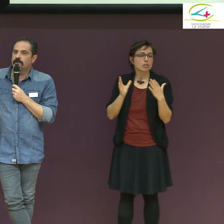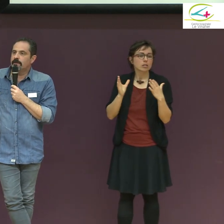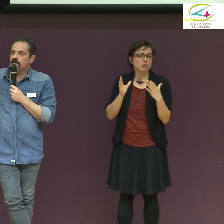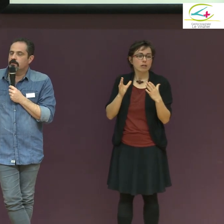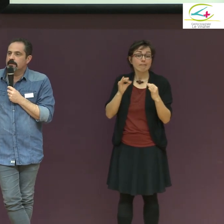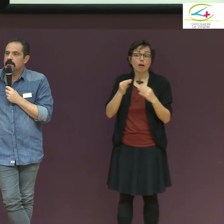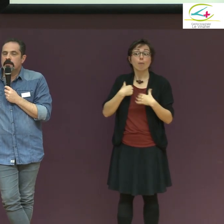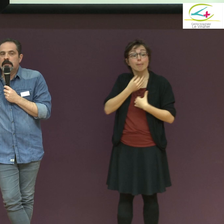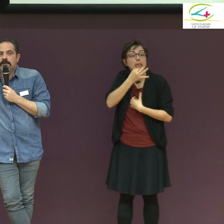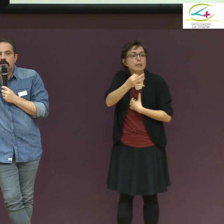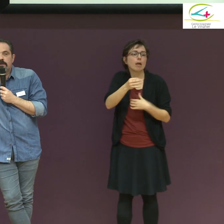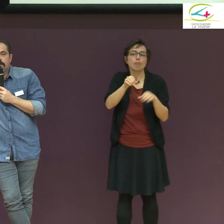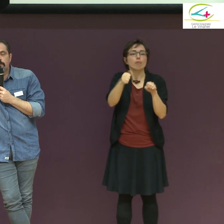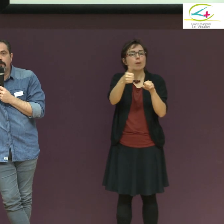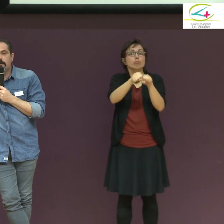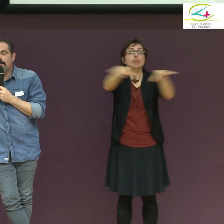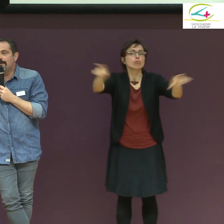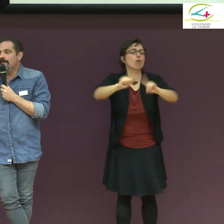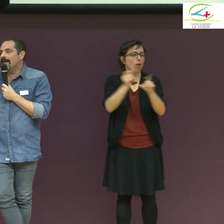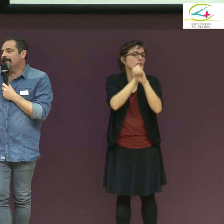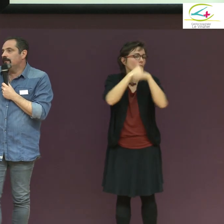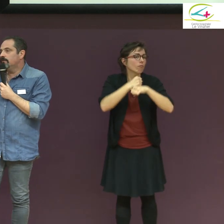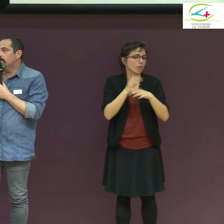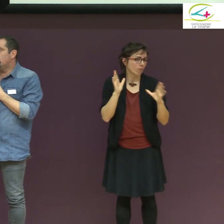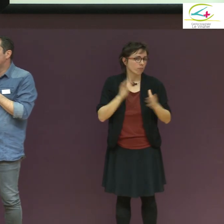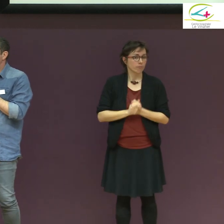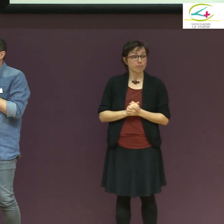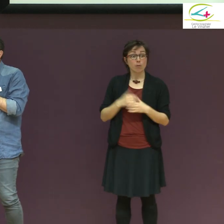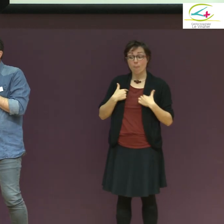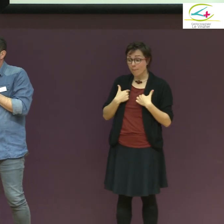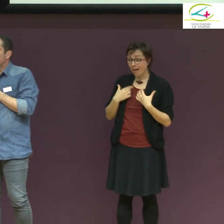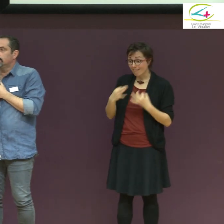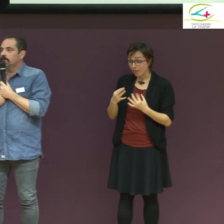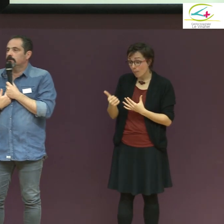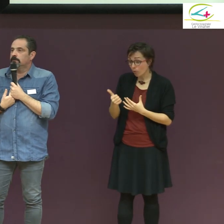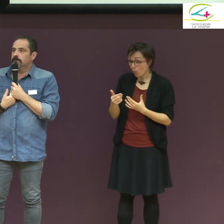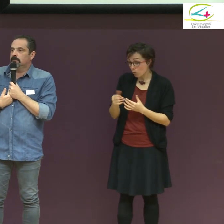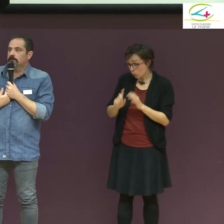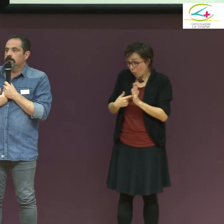ne diffusez pas ce que je vais dire, c'est que je leur dis, écoutez, moi, la liberté que vous donnez à l'homme, je ne peux pas vous l'enlever.